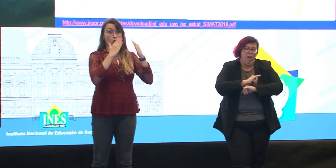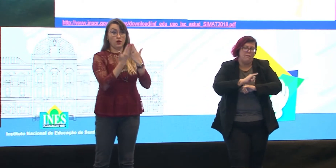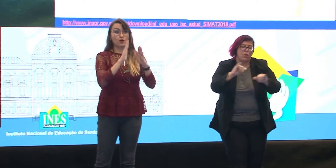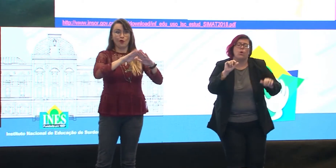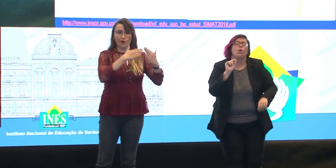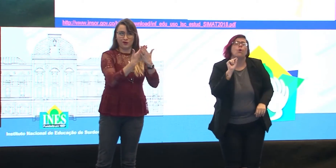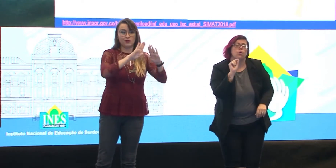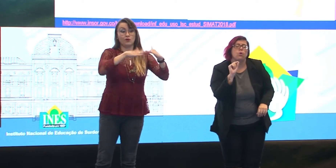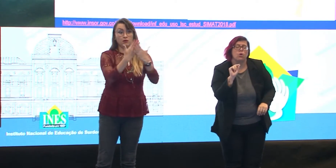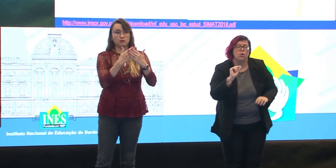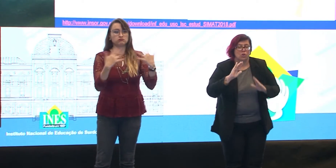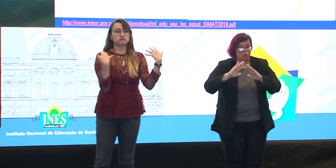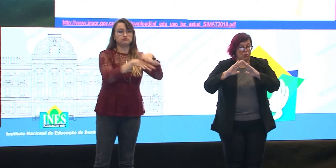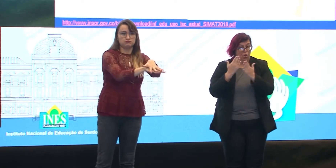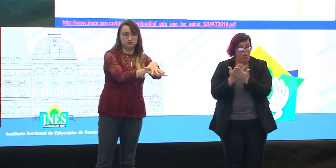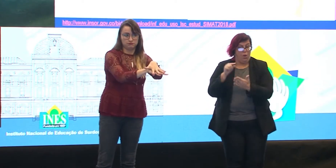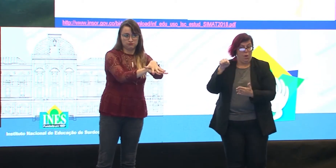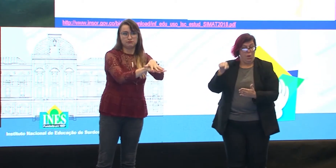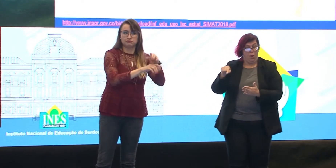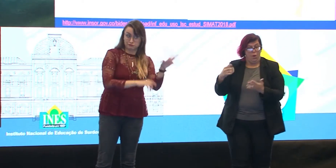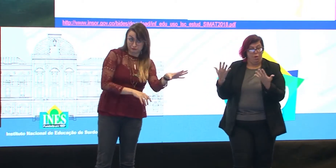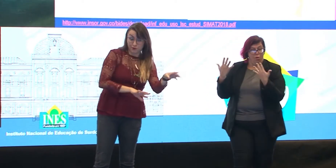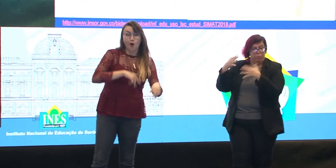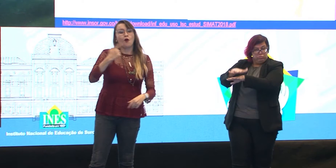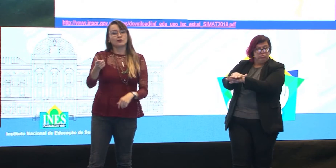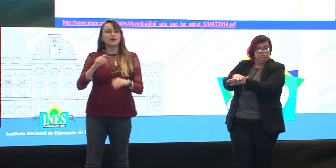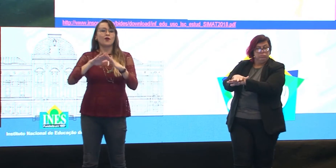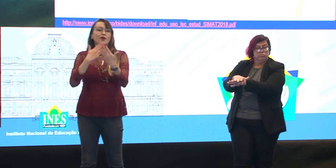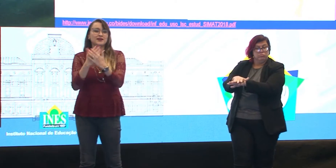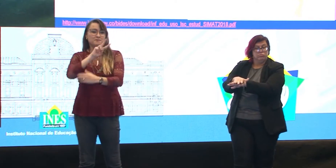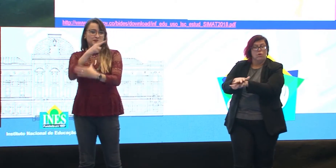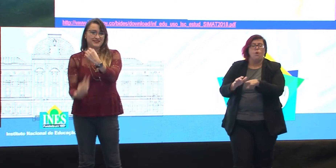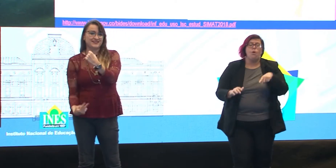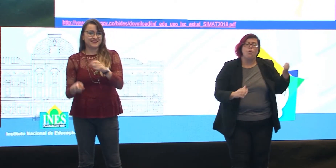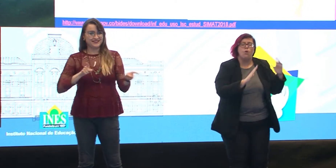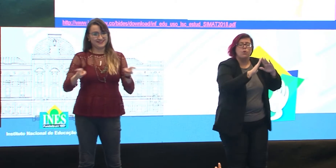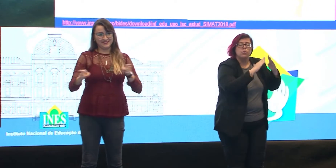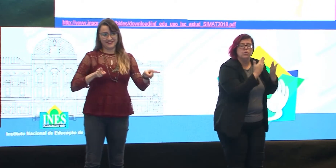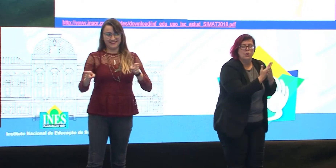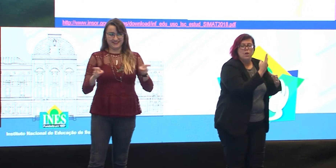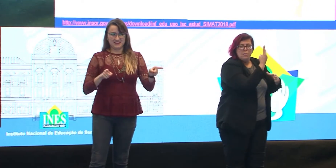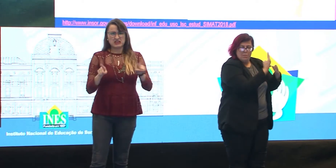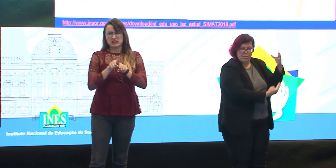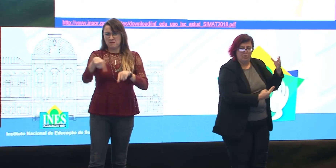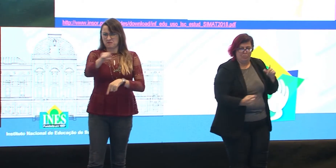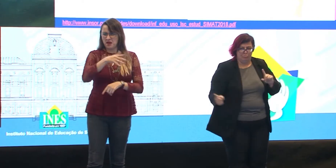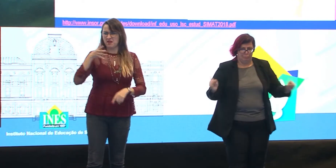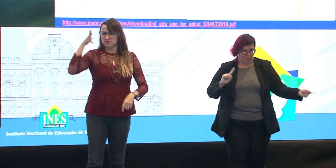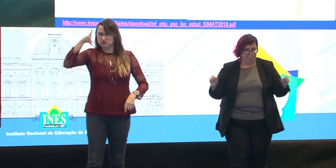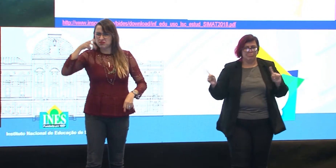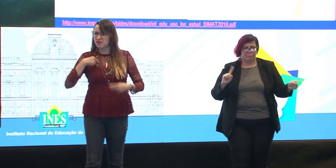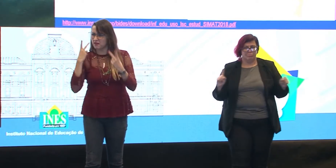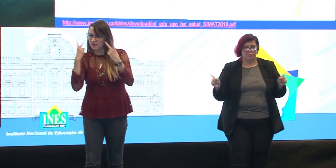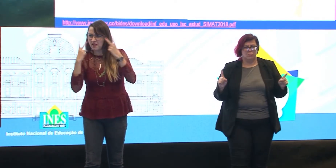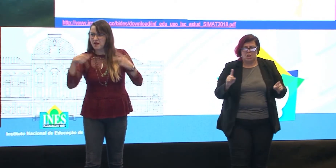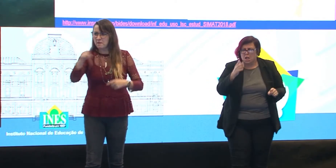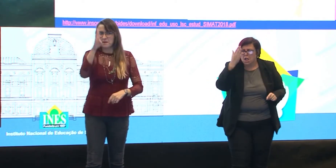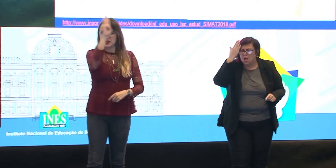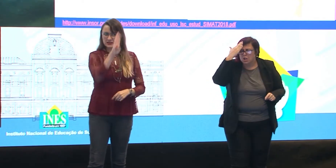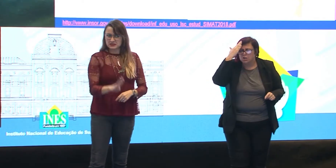bilíngue. As escolas na Colômbia, a gente apresenta as duas modalidades de educação,